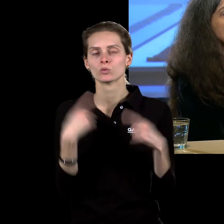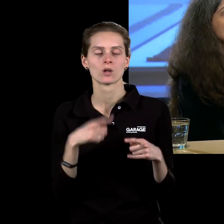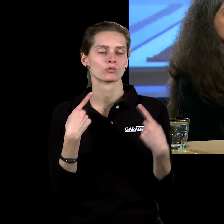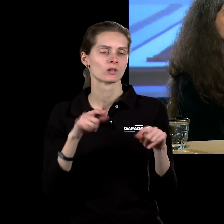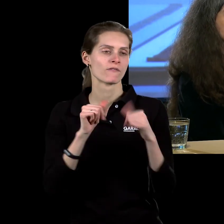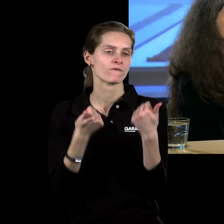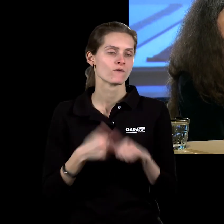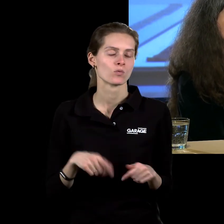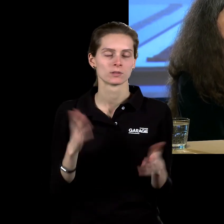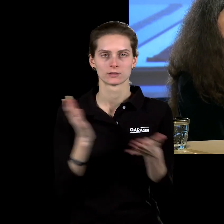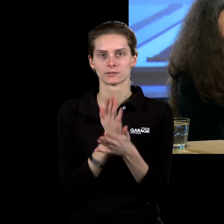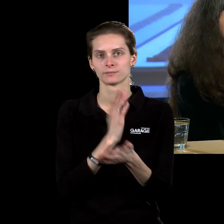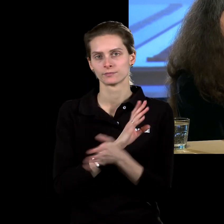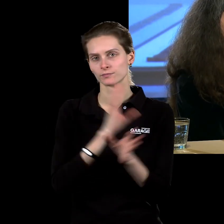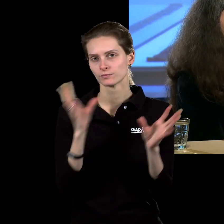формы,